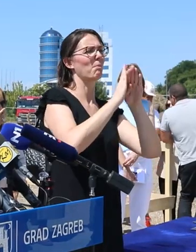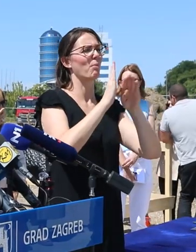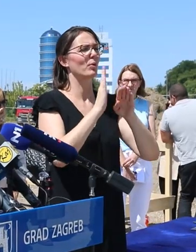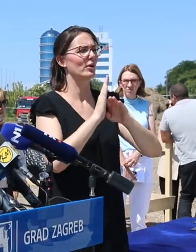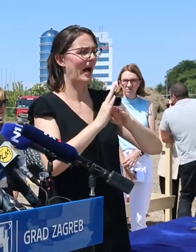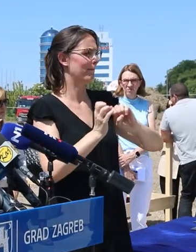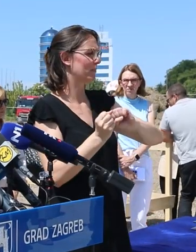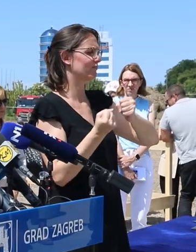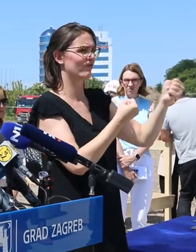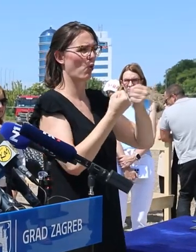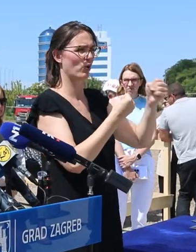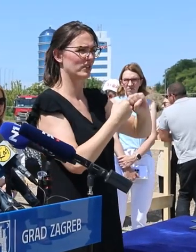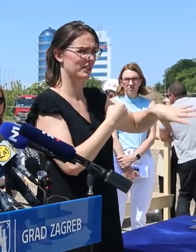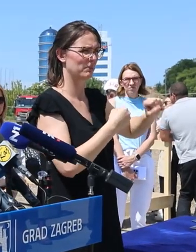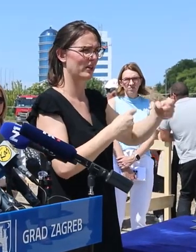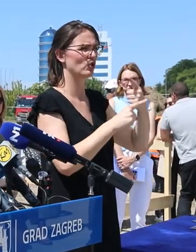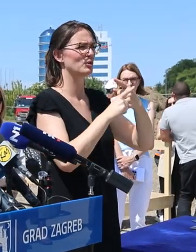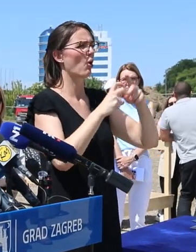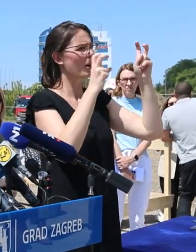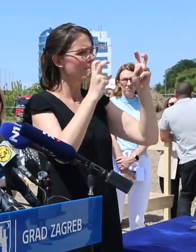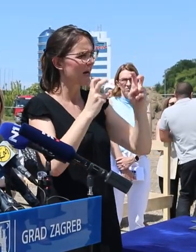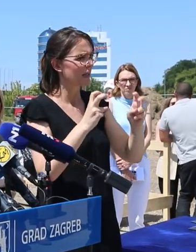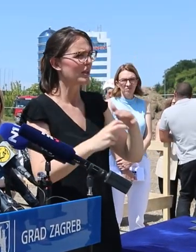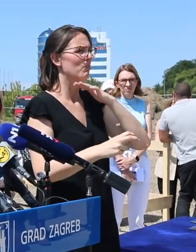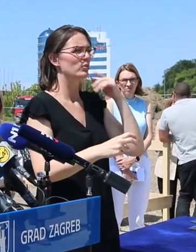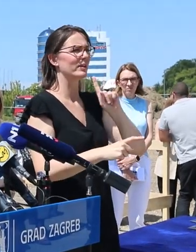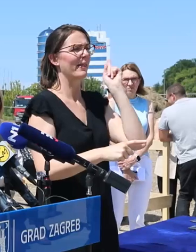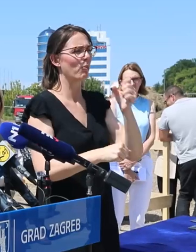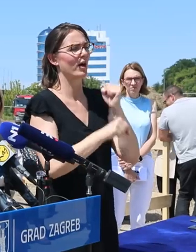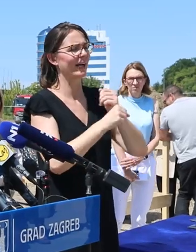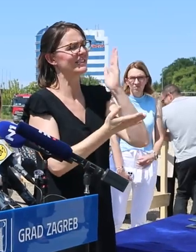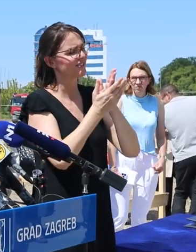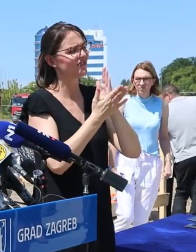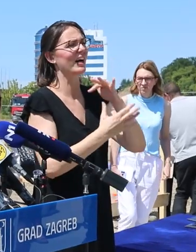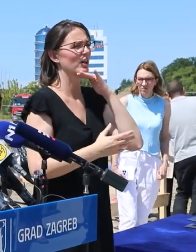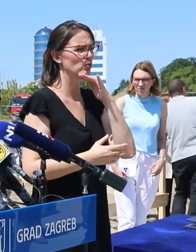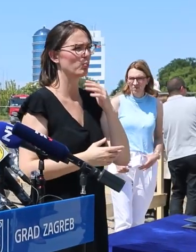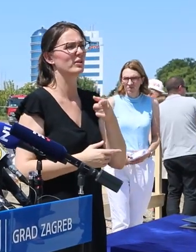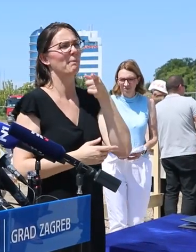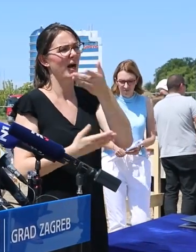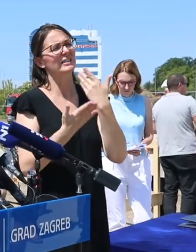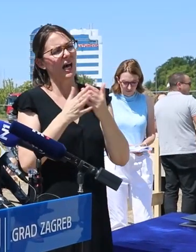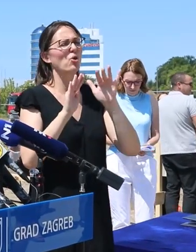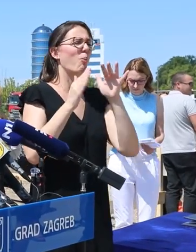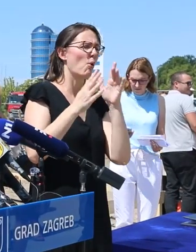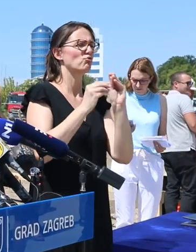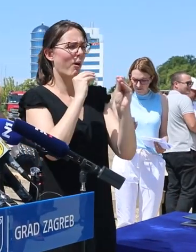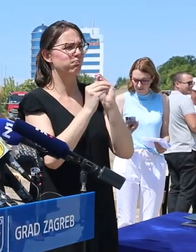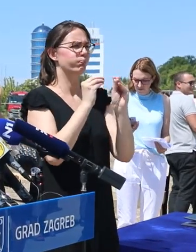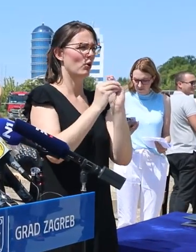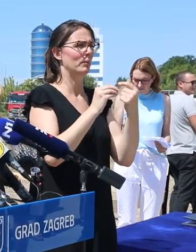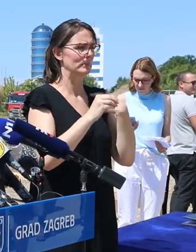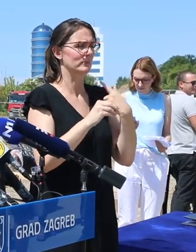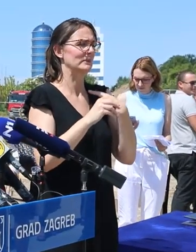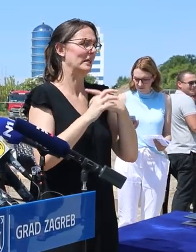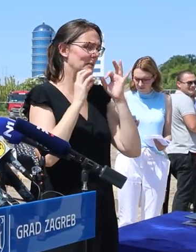četvrti, kako bi se rasteretilo radnike da ne moraju raditi skoro svaku subotu. Evo. Tako da možda tu dolazi do nekih problema koji će se